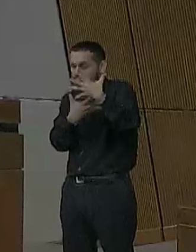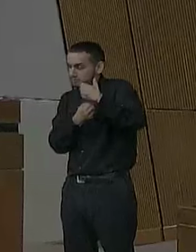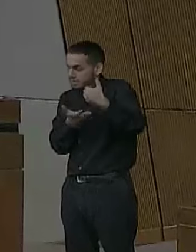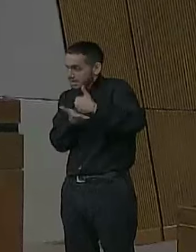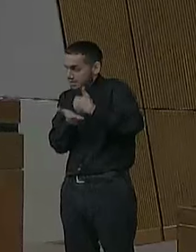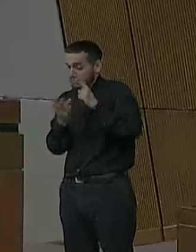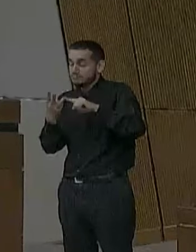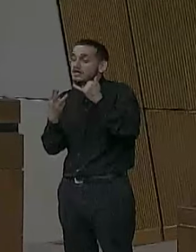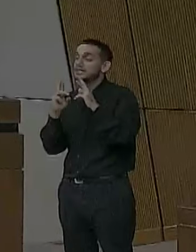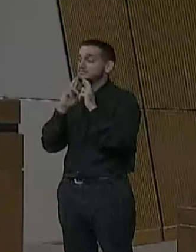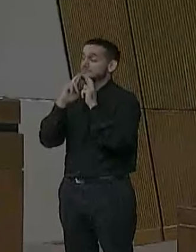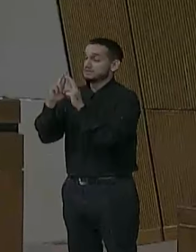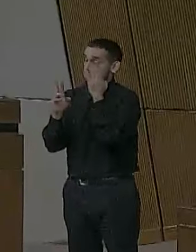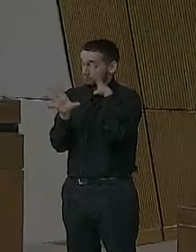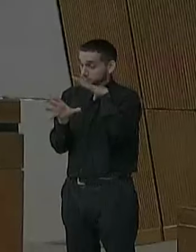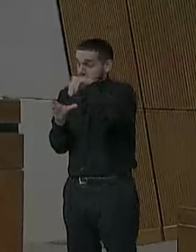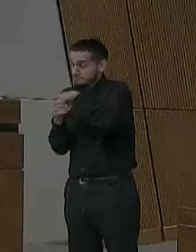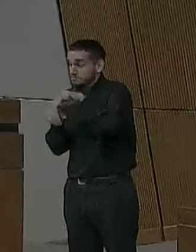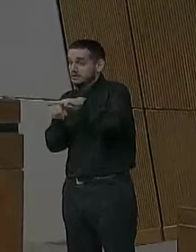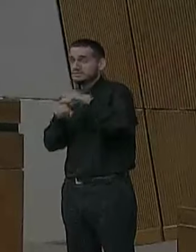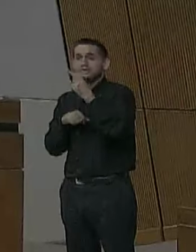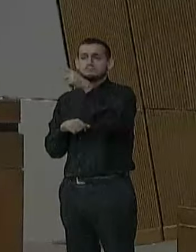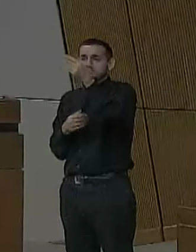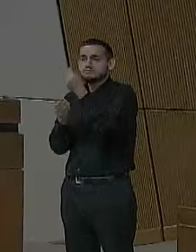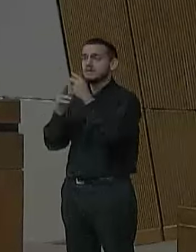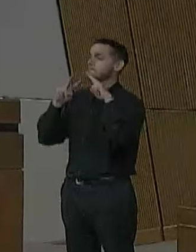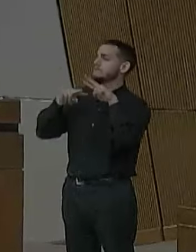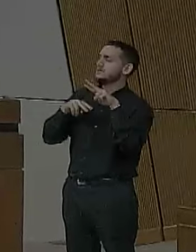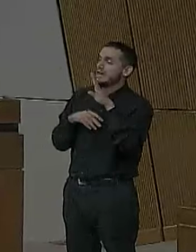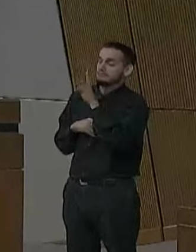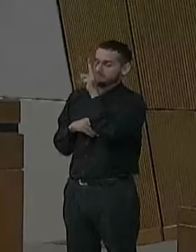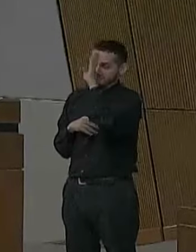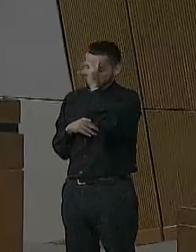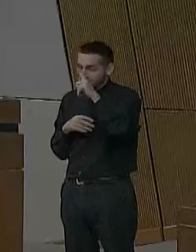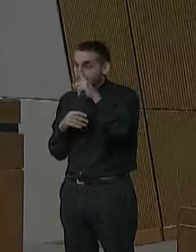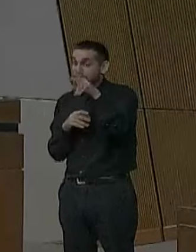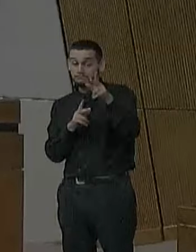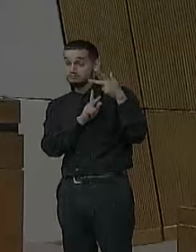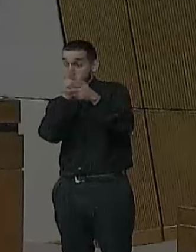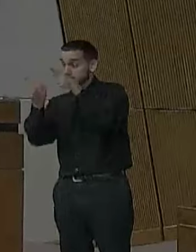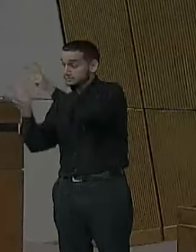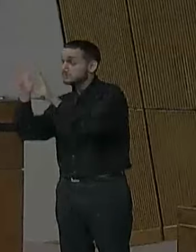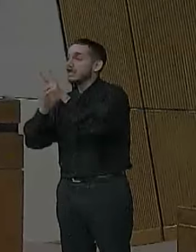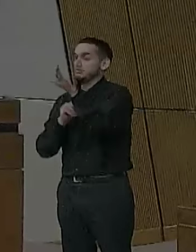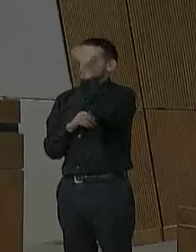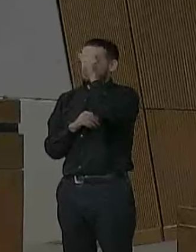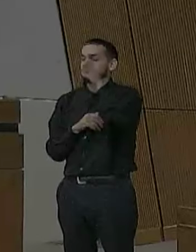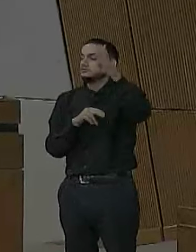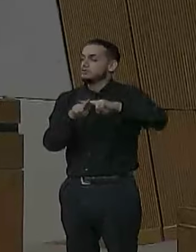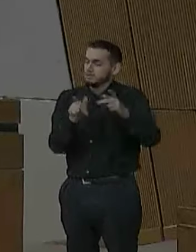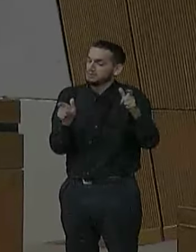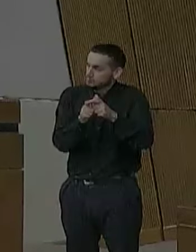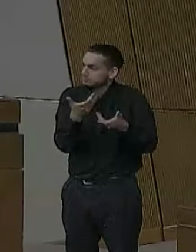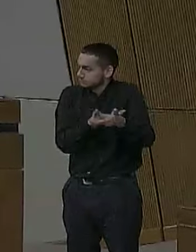hecho que tenemos a representantes dentro del público presente y que seguramente van a llevar también todo lo que escuchen acá, van a ir llevando